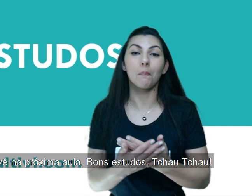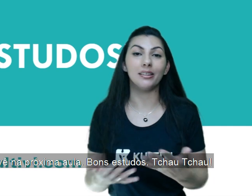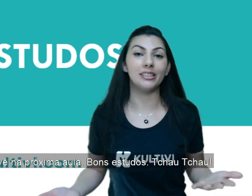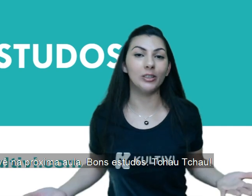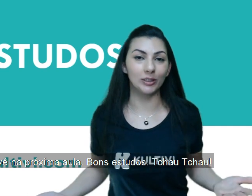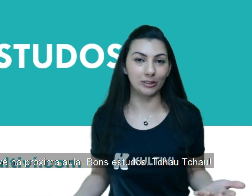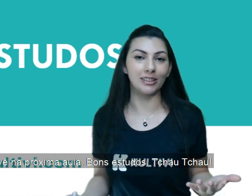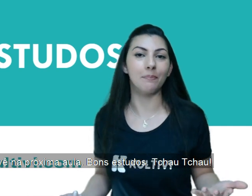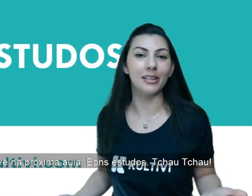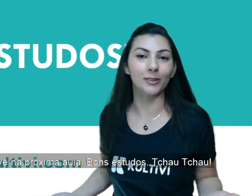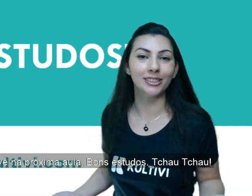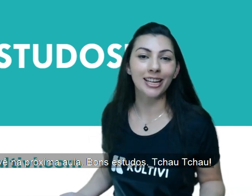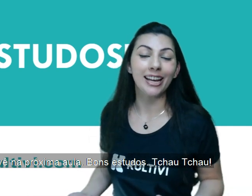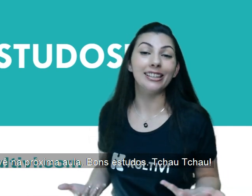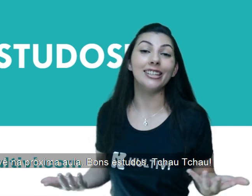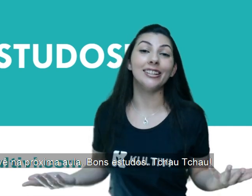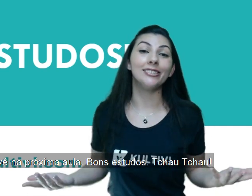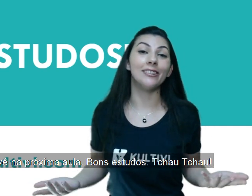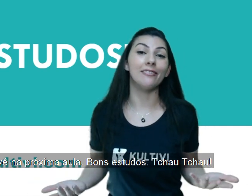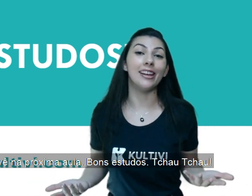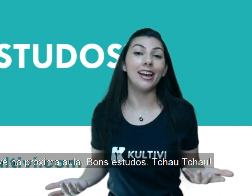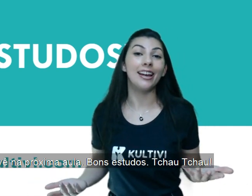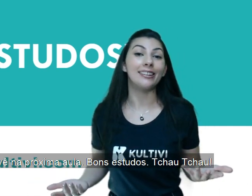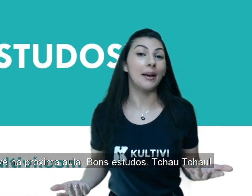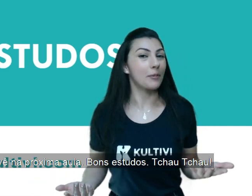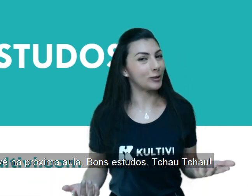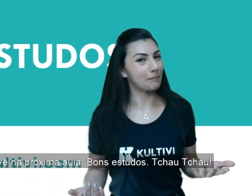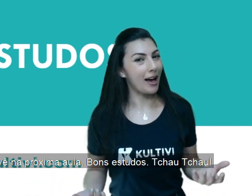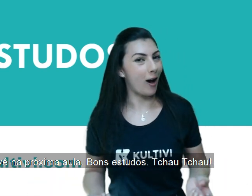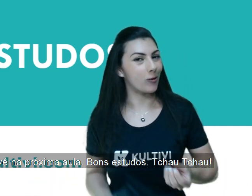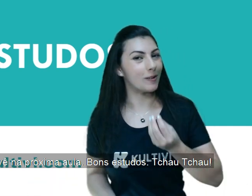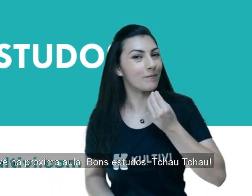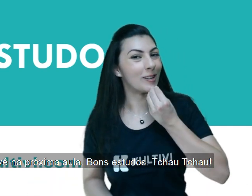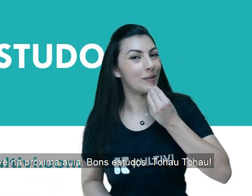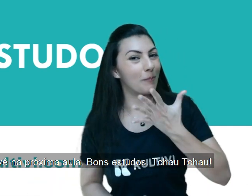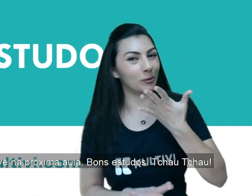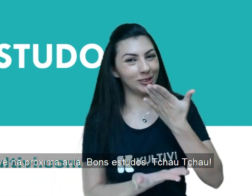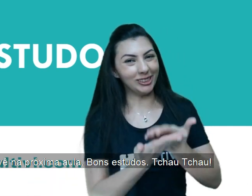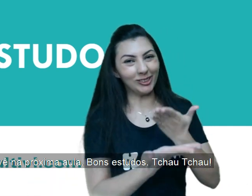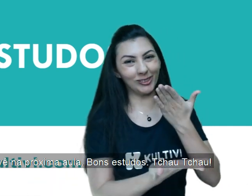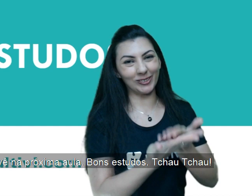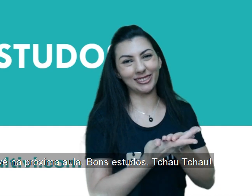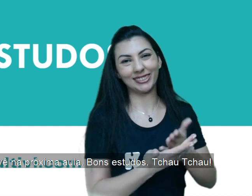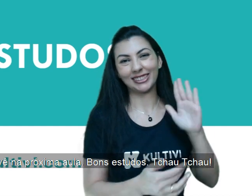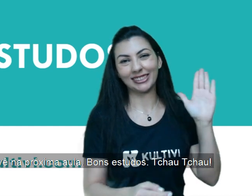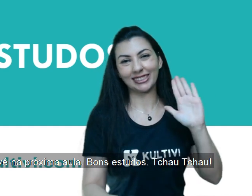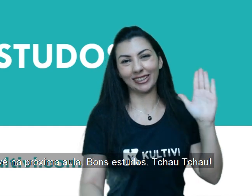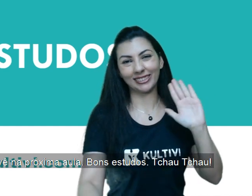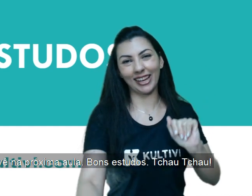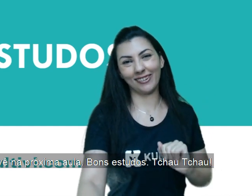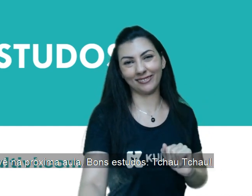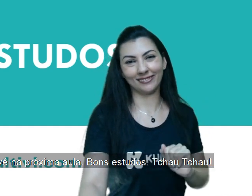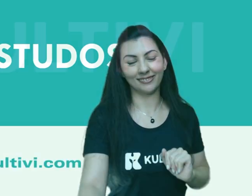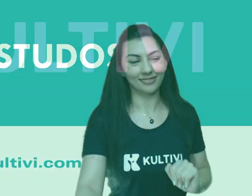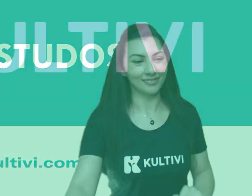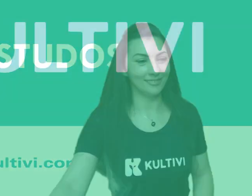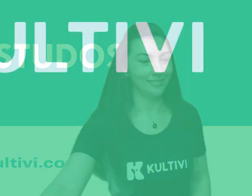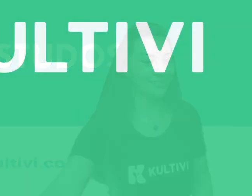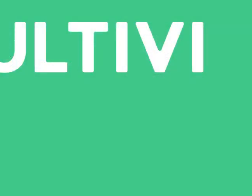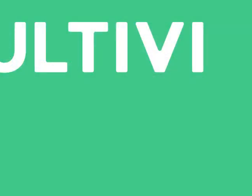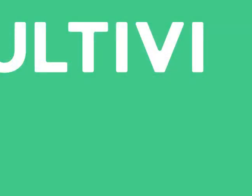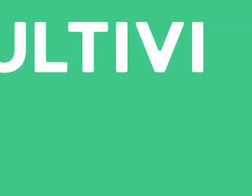notificações, compartilhe com seus amigos e a gente se vê na próxima aula. Bons estudos! Tchau, tchau!